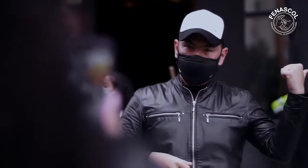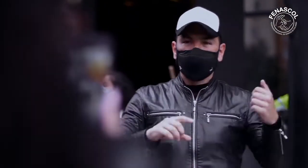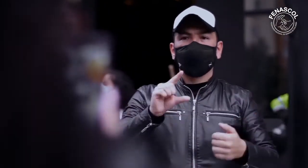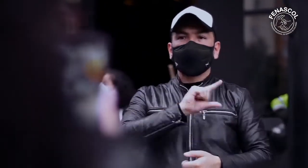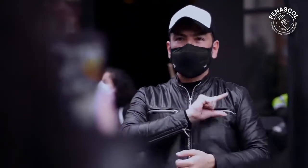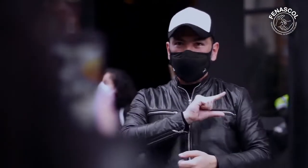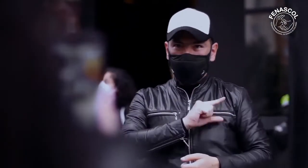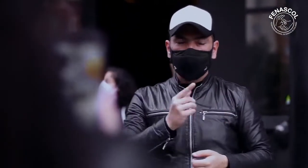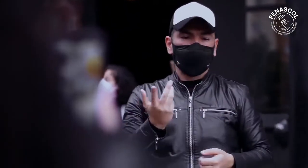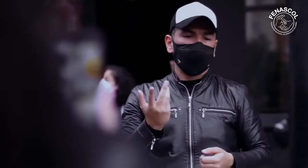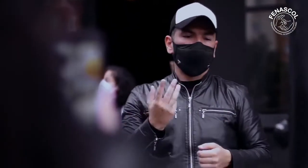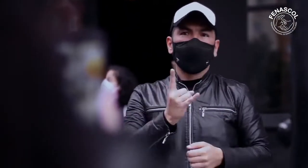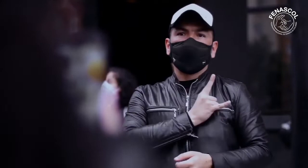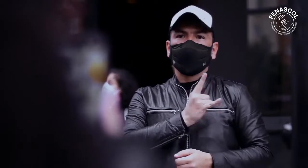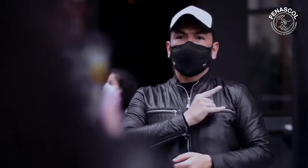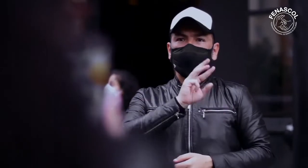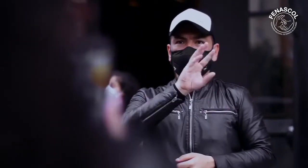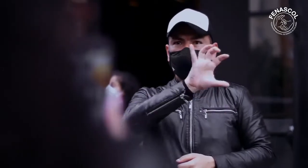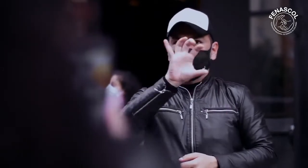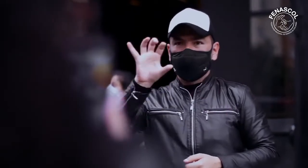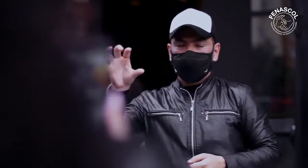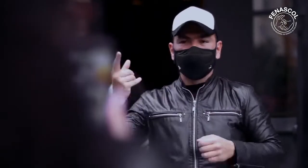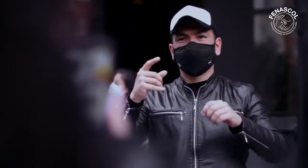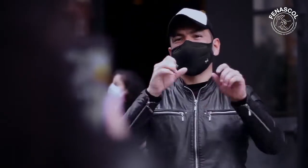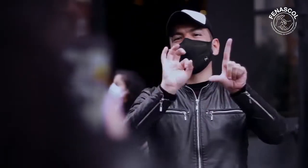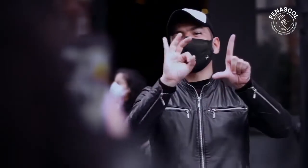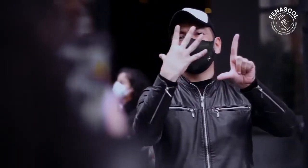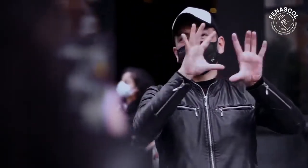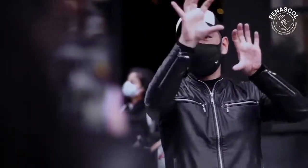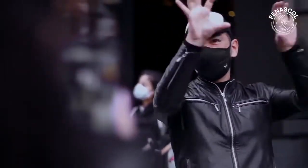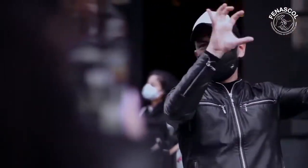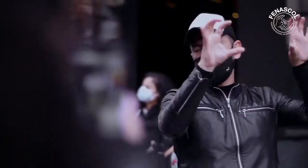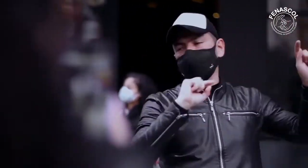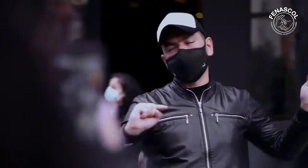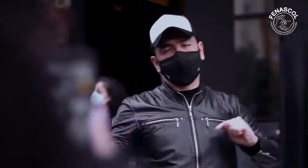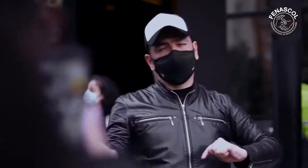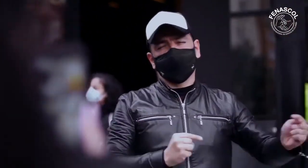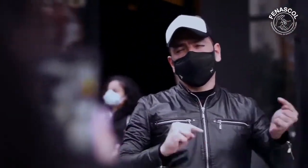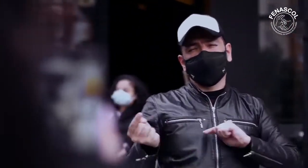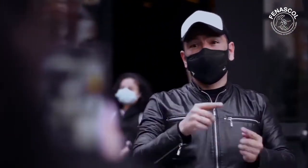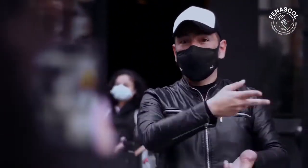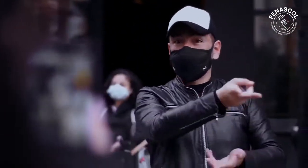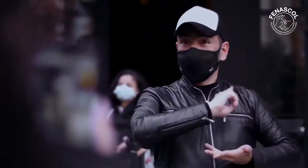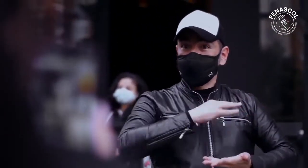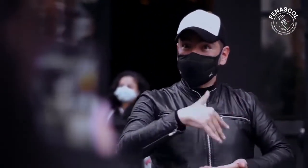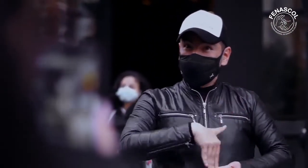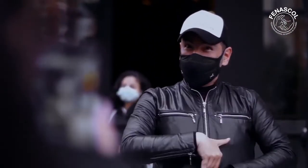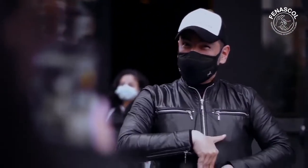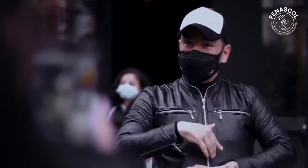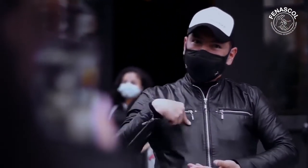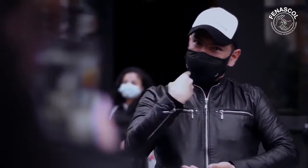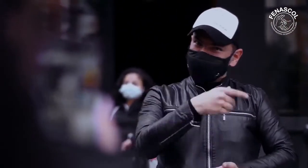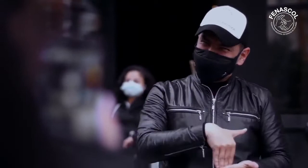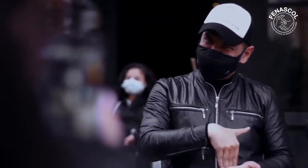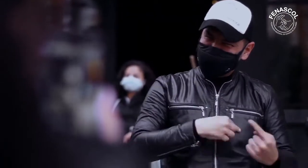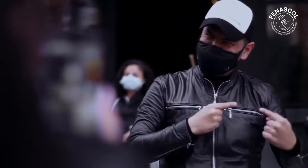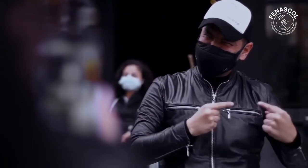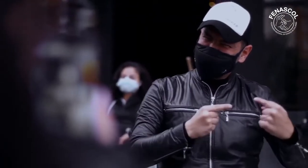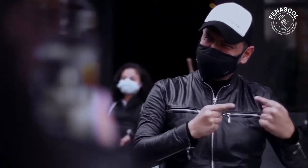y tres universidades que estuvieron presentes de manera virtual en el debate. Ellos con una fuerte postura frente al tema, al igual que nosotros, y finalmente se